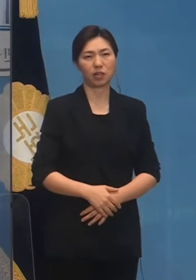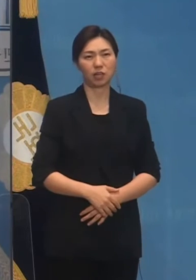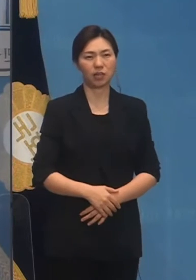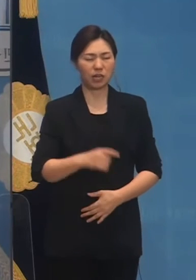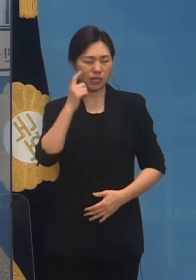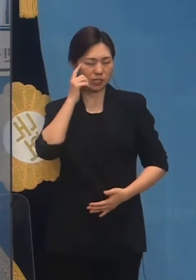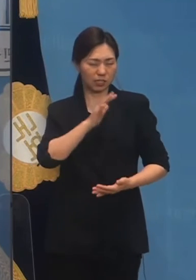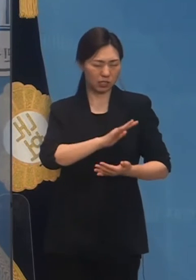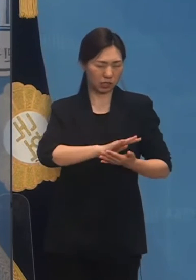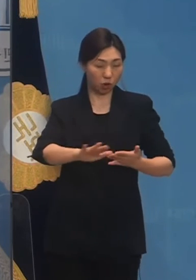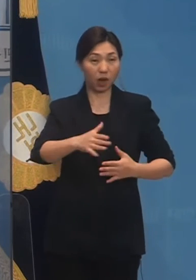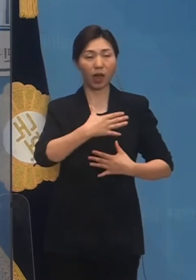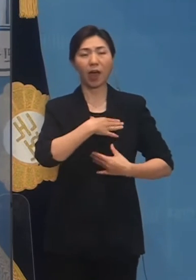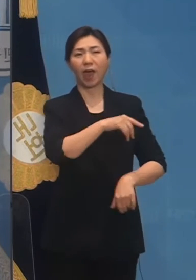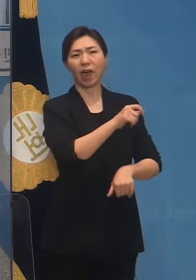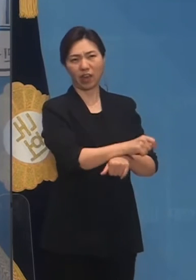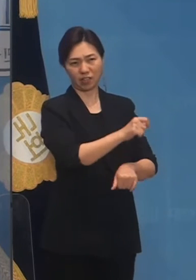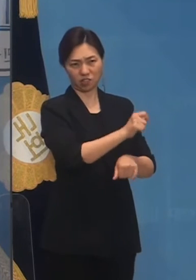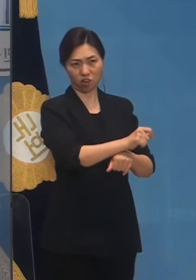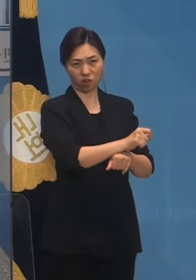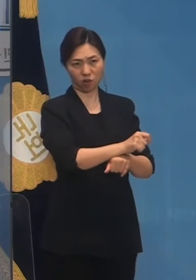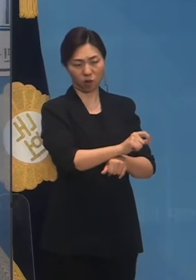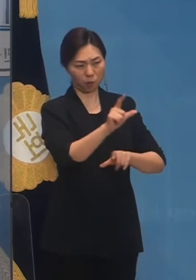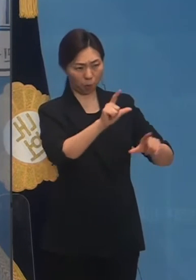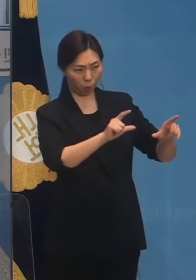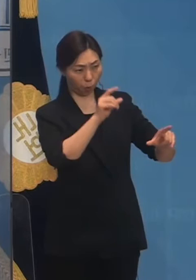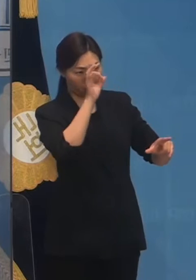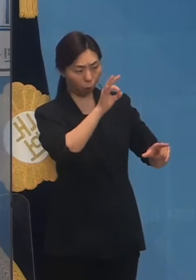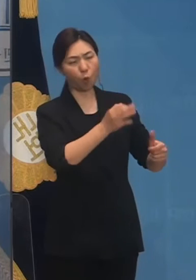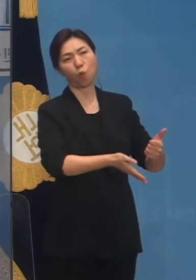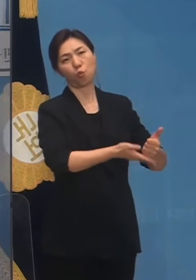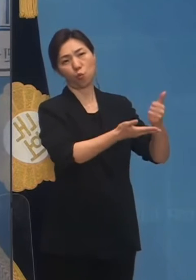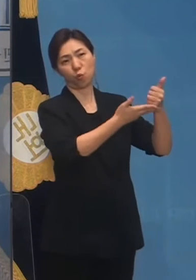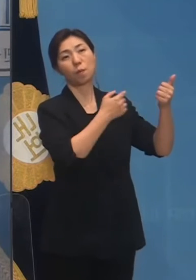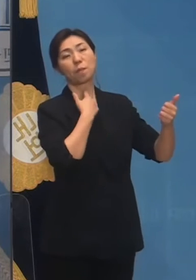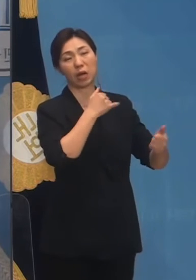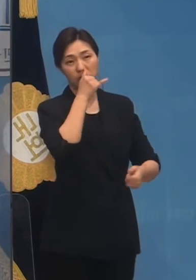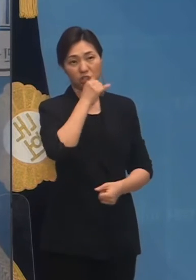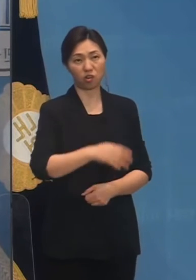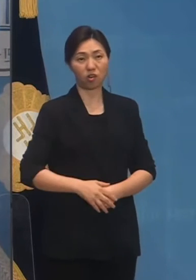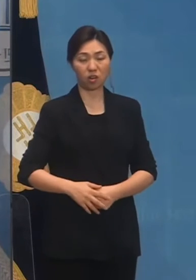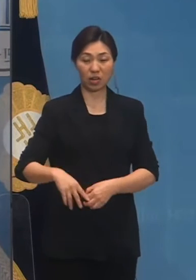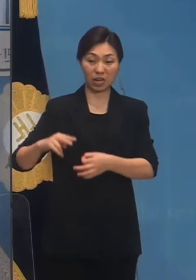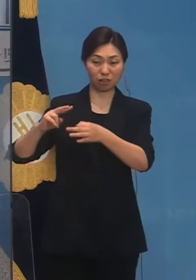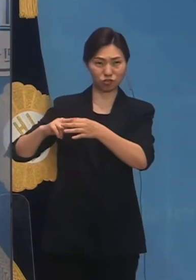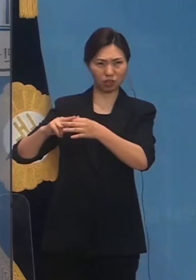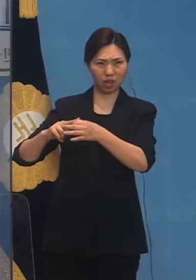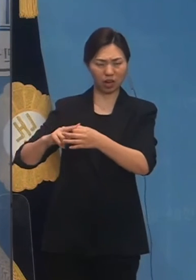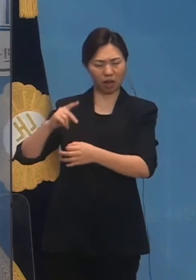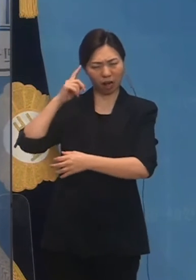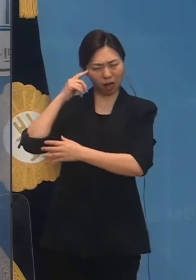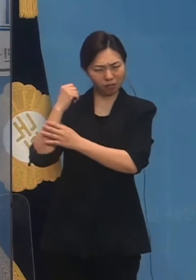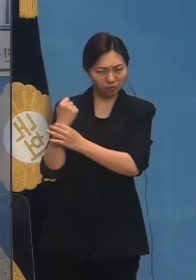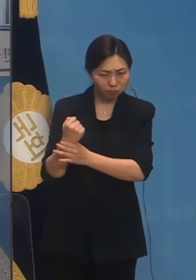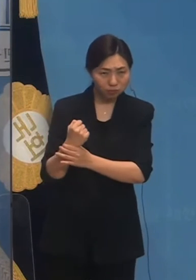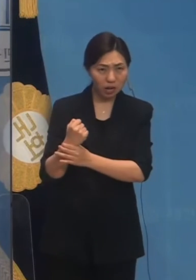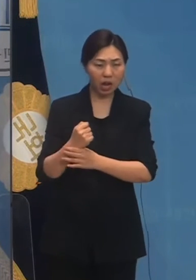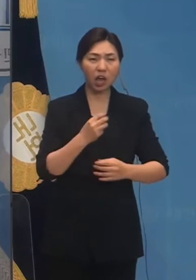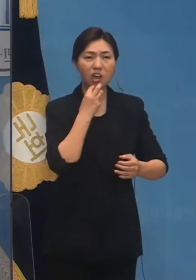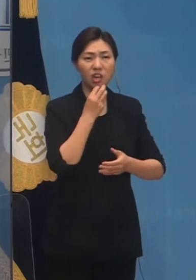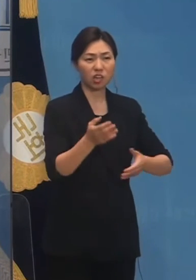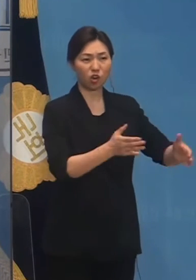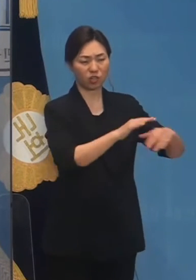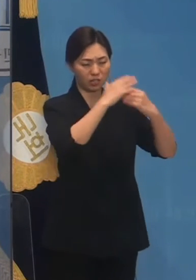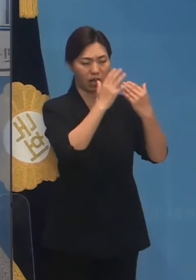행정에 손을 들어주었습니다. 민생과 동떨어진 여의도 정치로는 경기도를 보듬을 수 없습니다. 민생